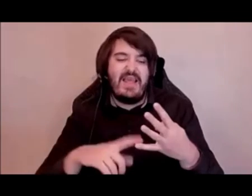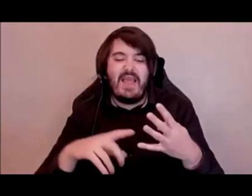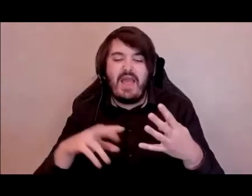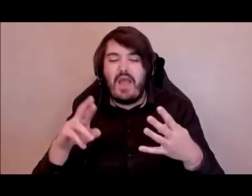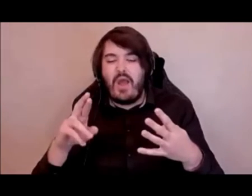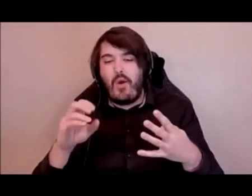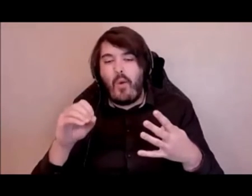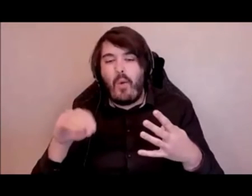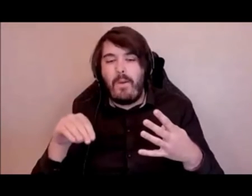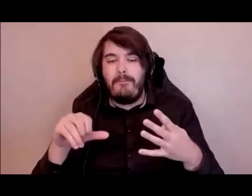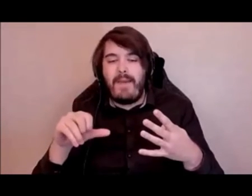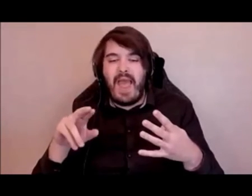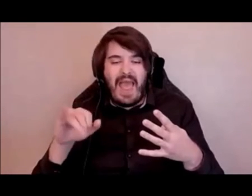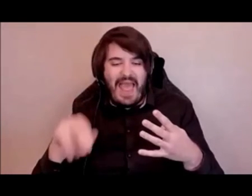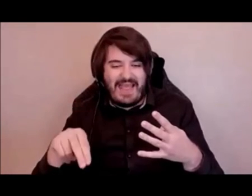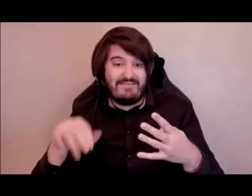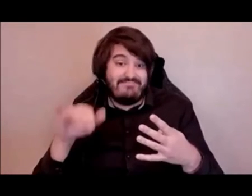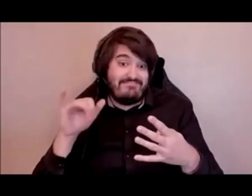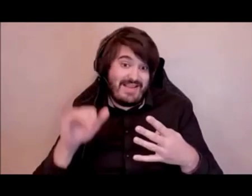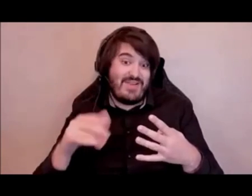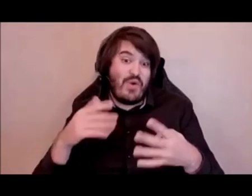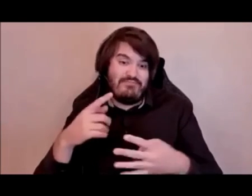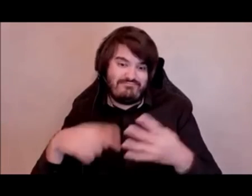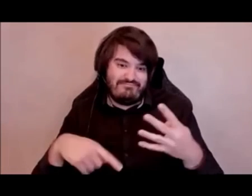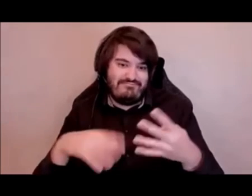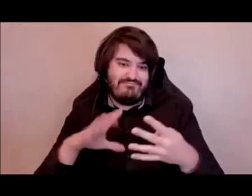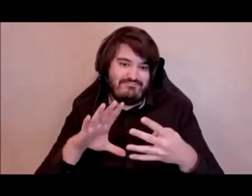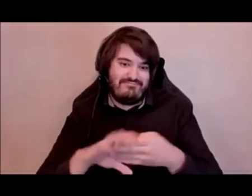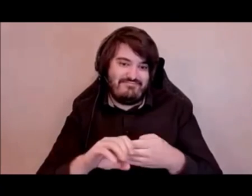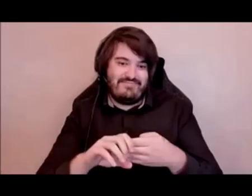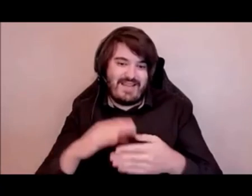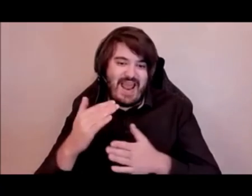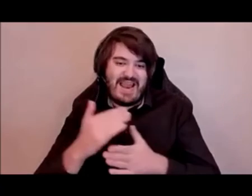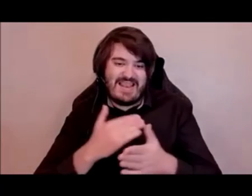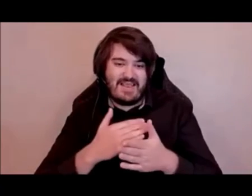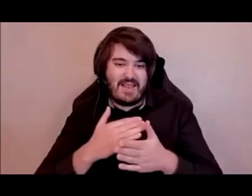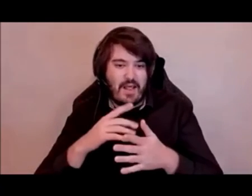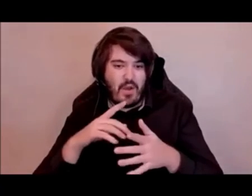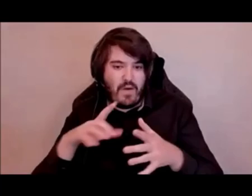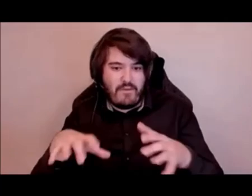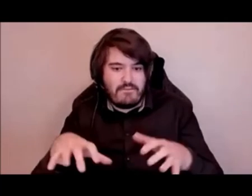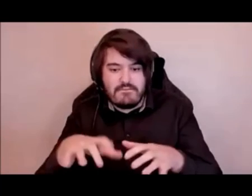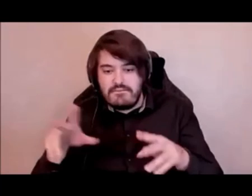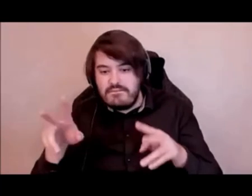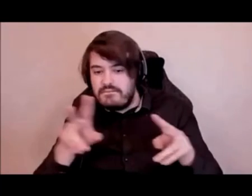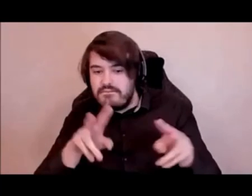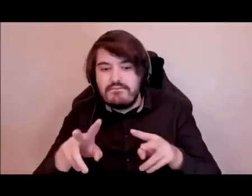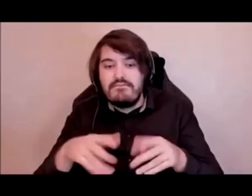Donc, ça, c'est ce qui constitue la liste de contrôle des choses à